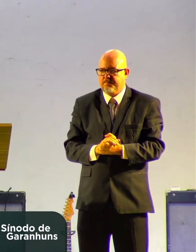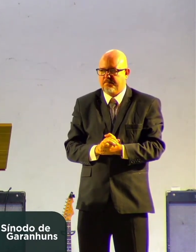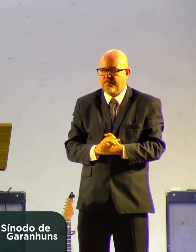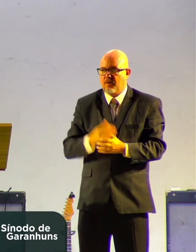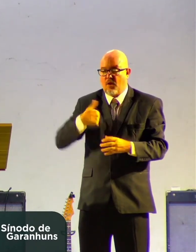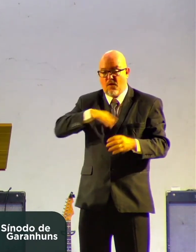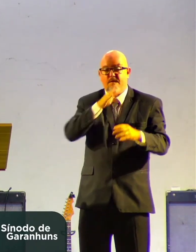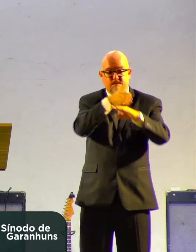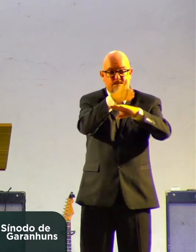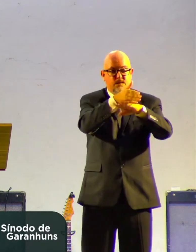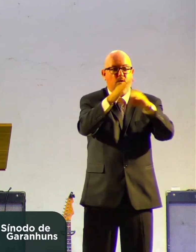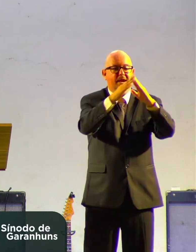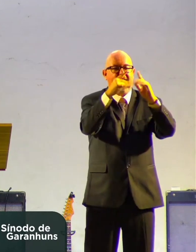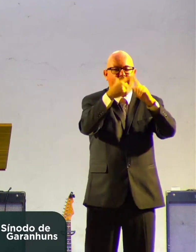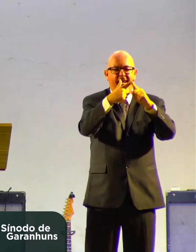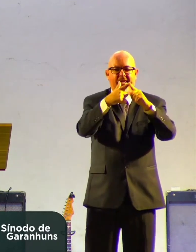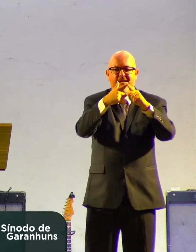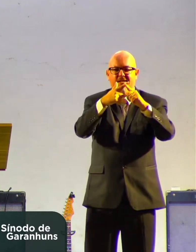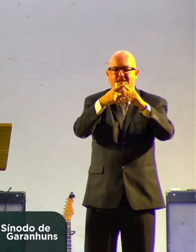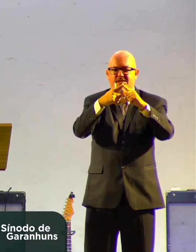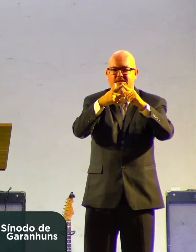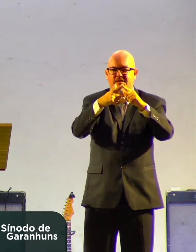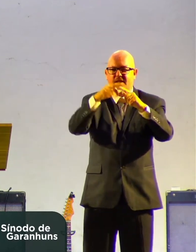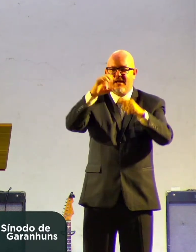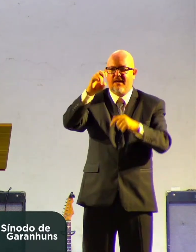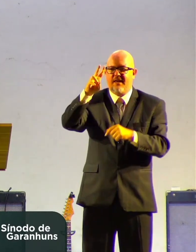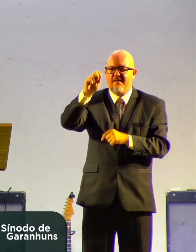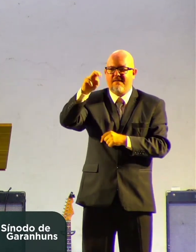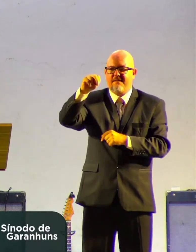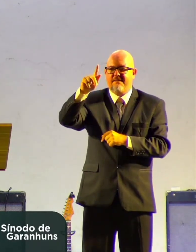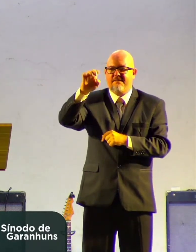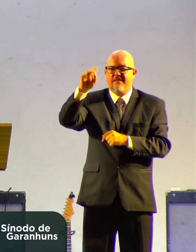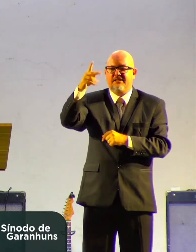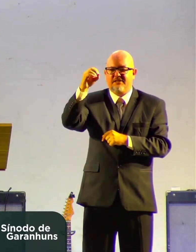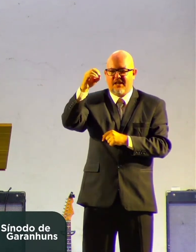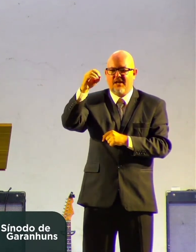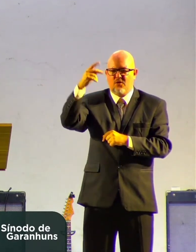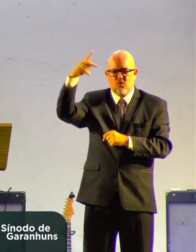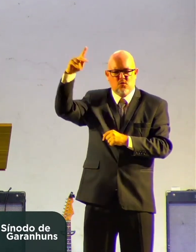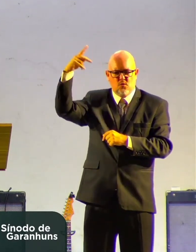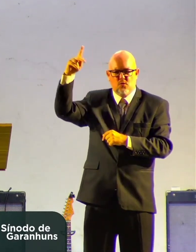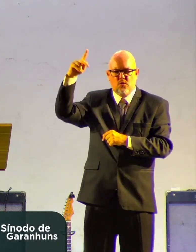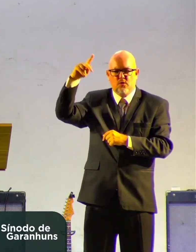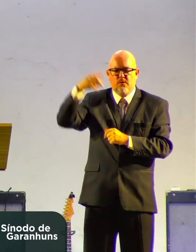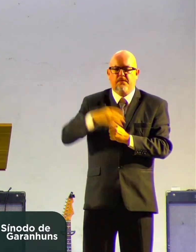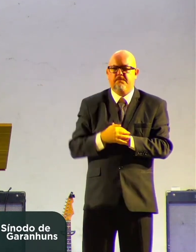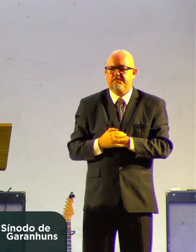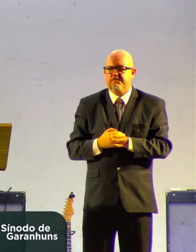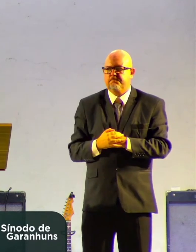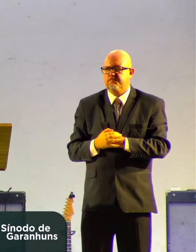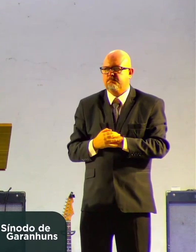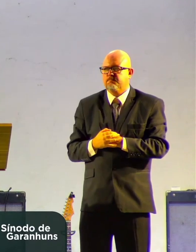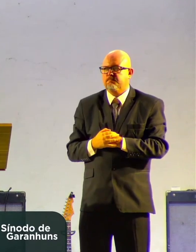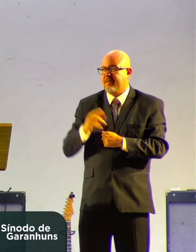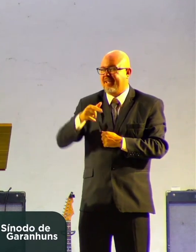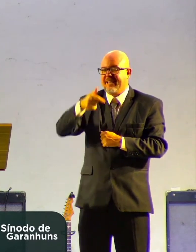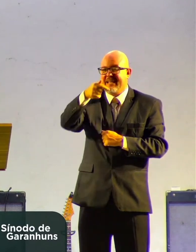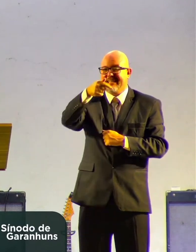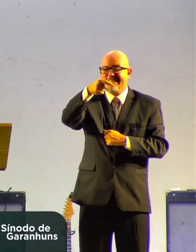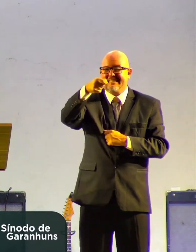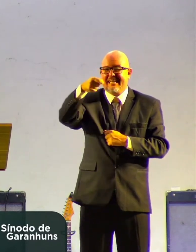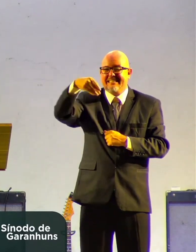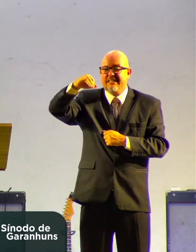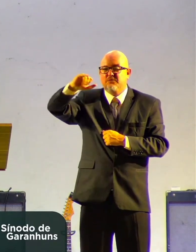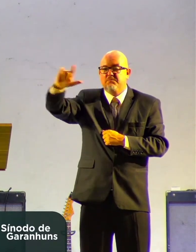Nós fomos na igreja do Evangelho Pleno, pastor Paul Yang-Shu na época, uma igreja com 700